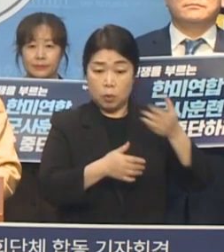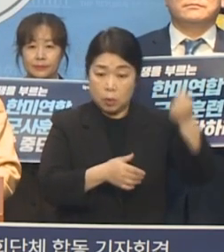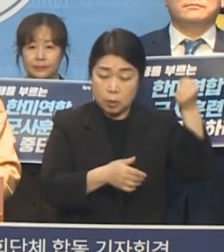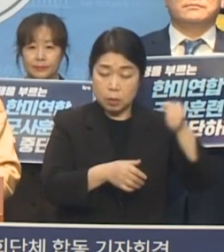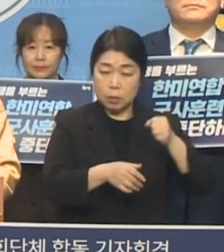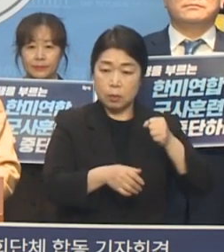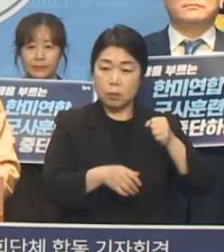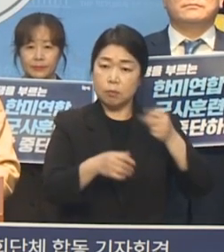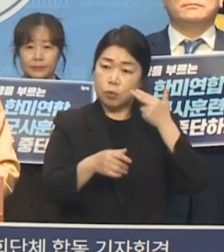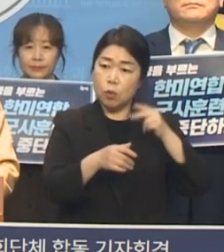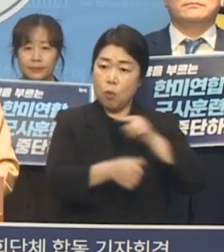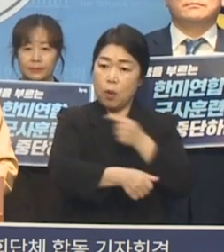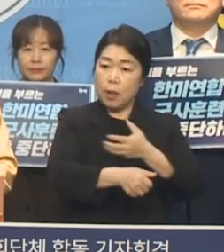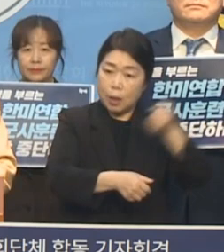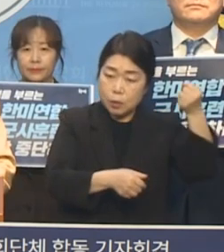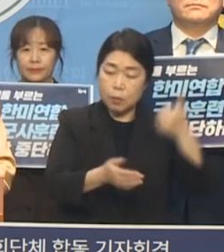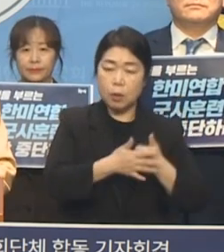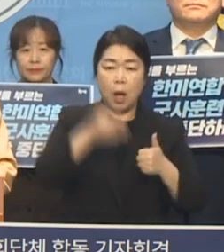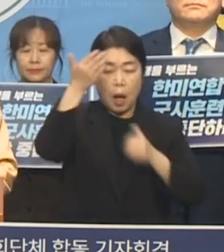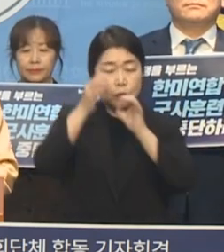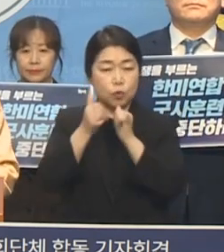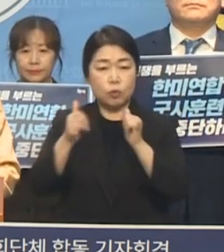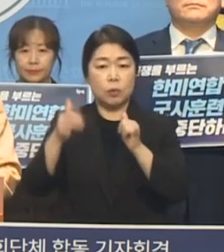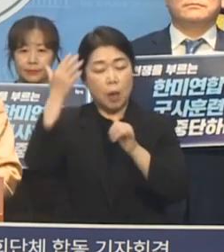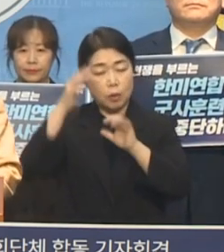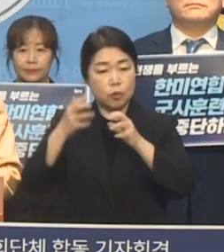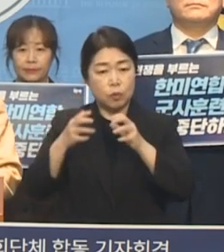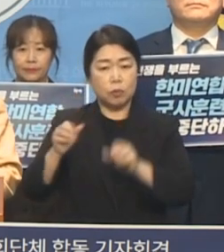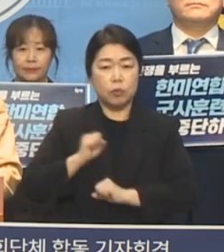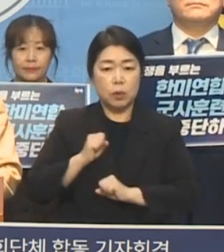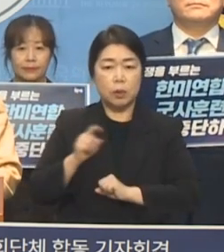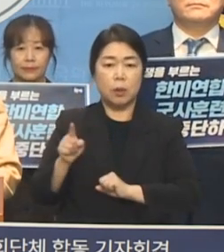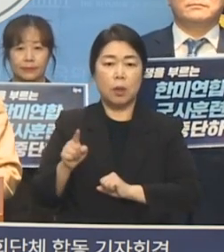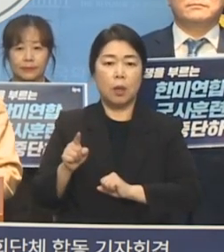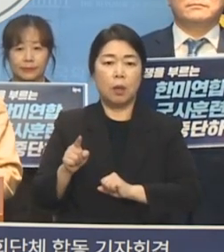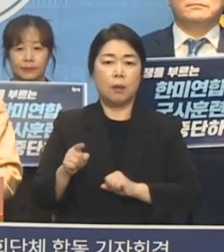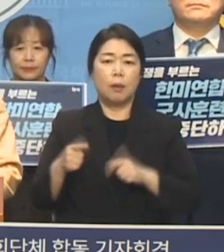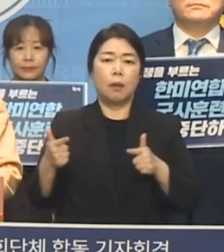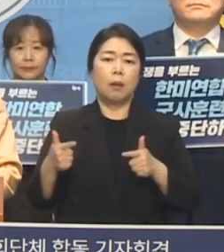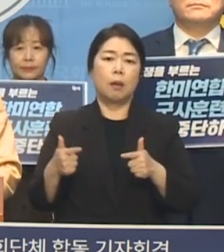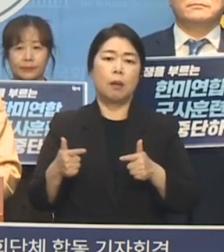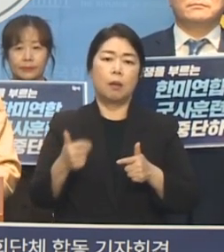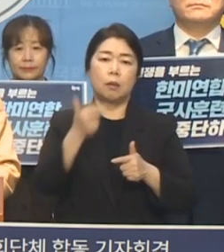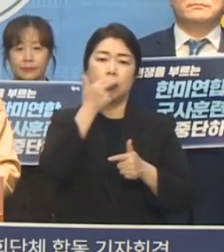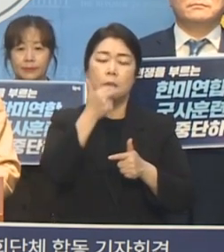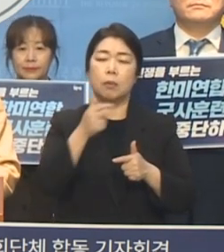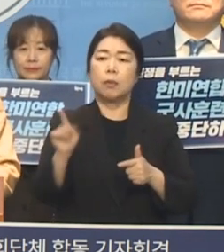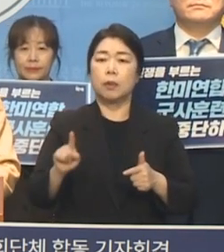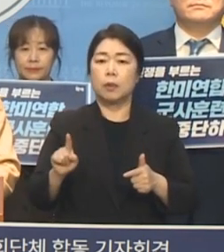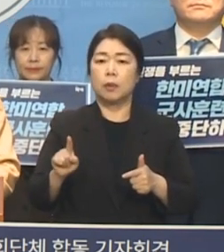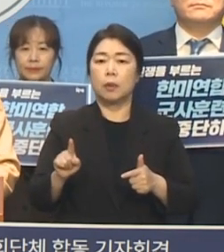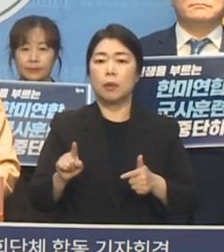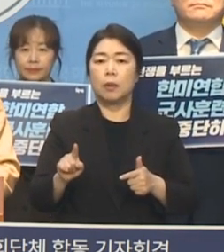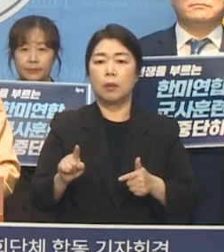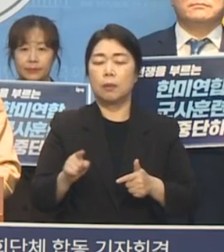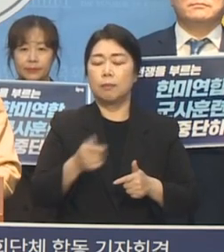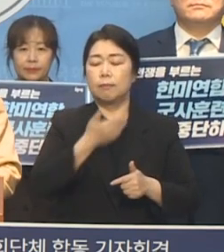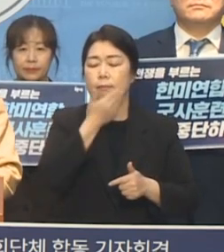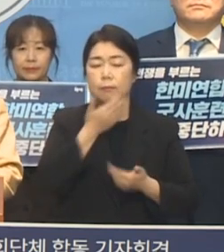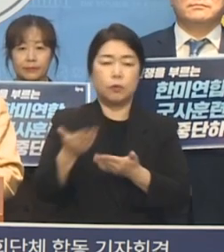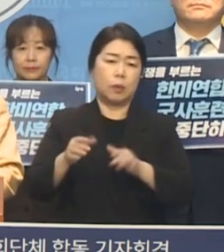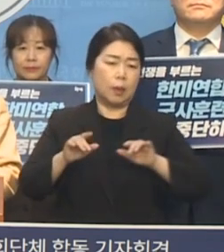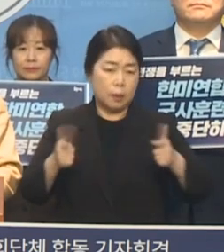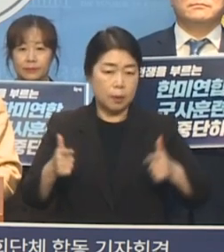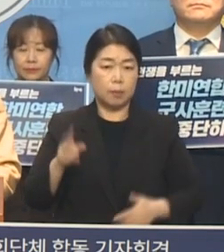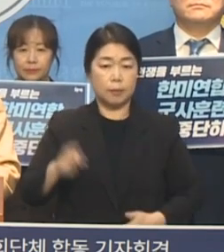전쟁 사령부에서는 언제든 쓰고 버려도 되는 작전용 소모품이 되고 말 것입니다. 이 청년들의